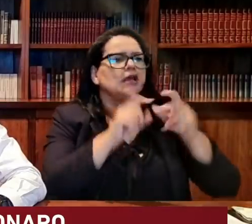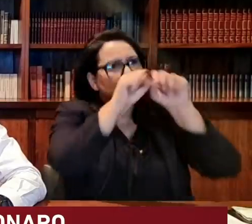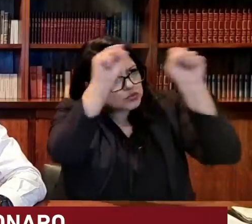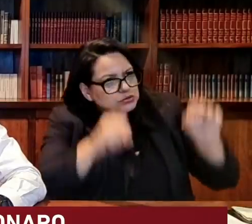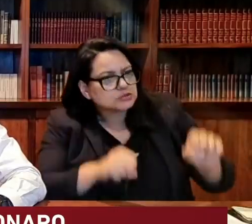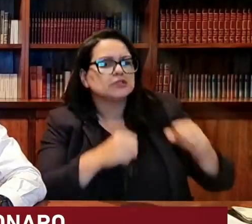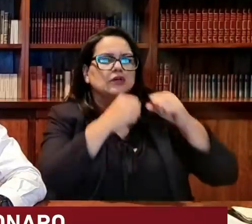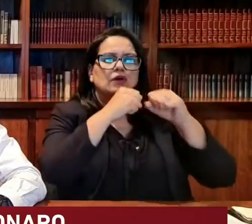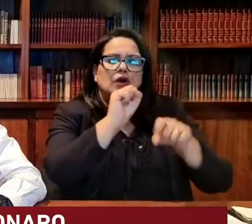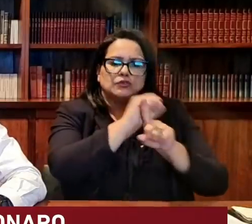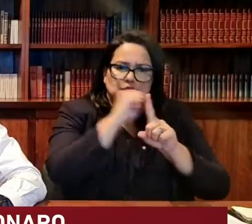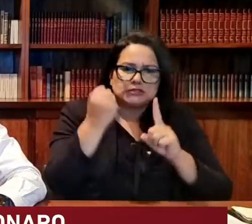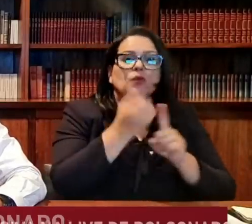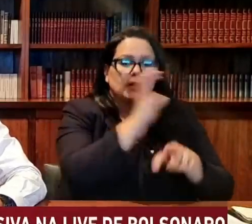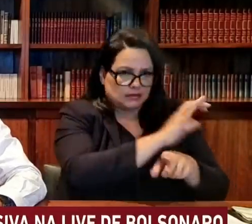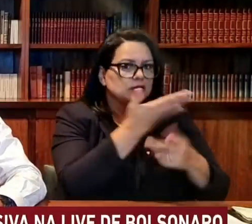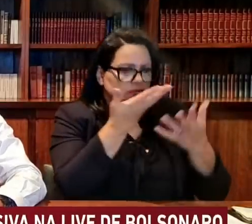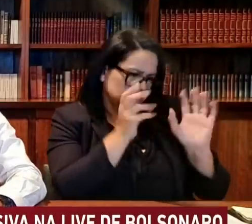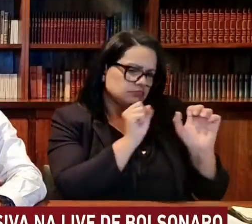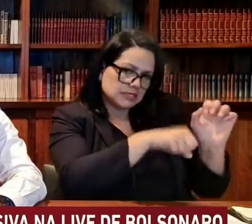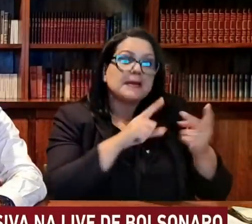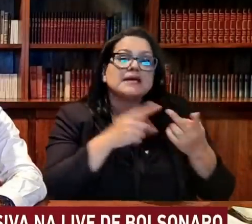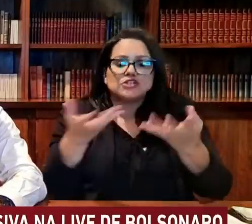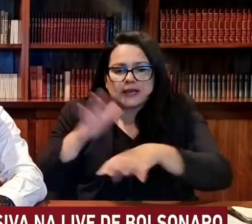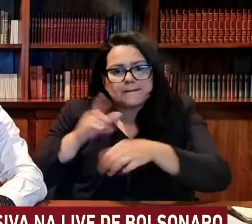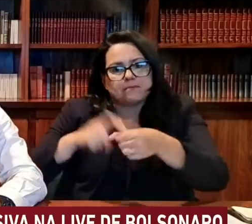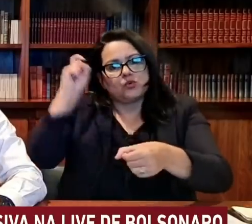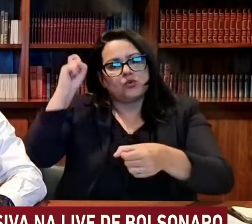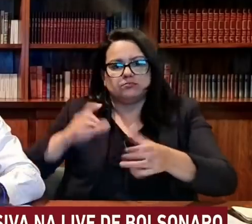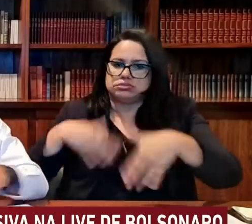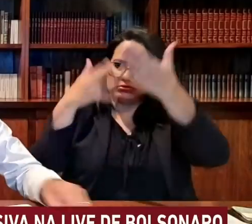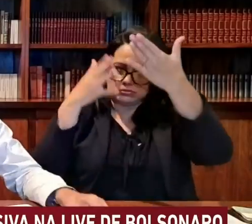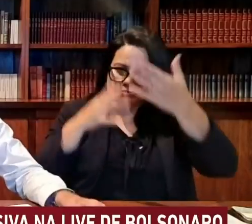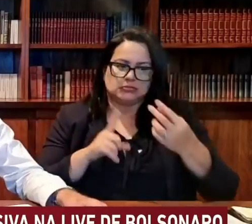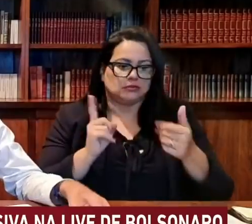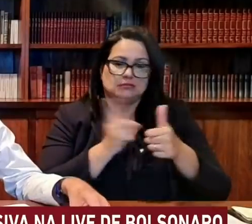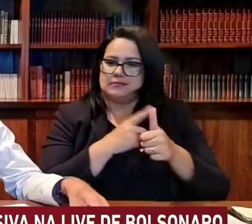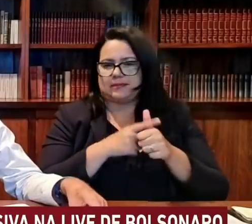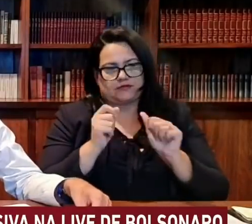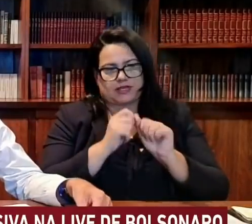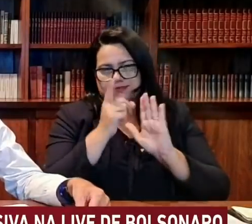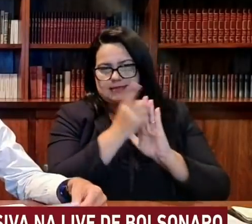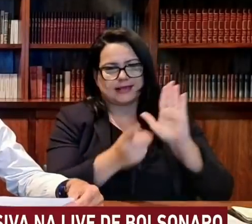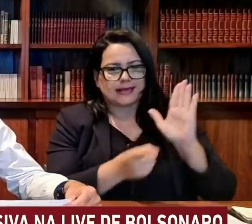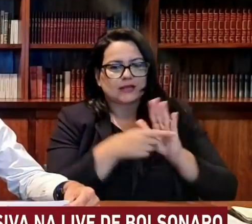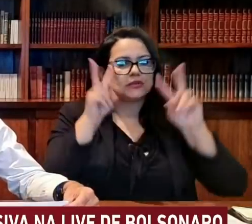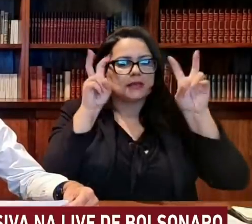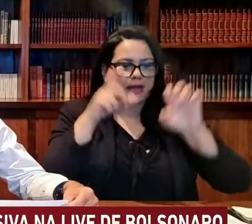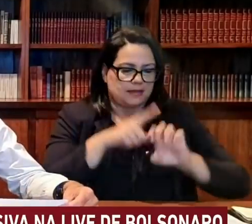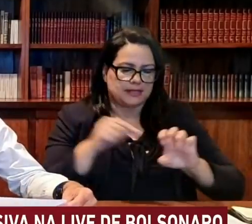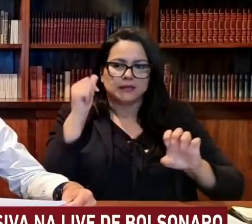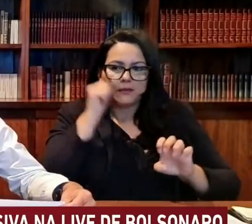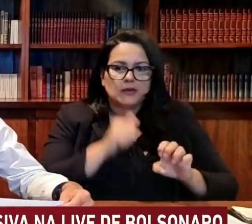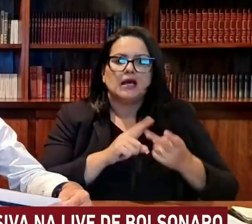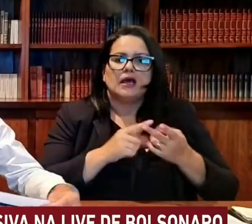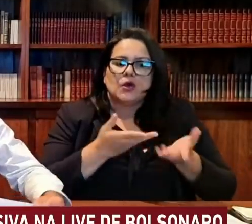tenham acesso e promovam. Então, o que foi o primeiro passo? Um decreto para a gente tratar esse tema de empreendedorismo feminino, do cuidado